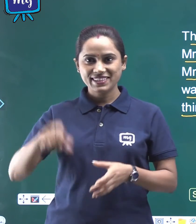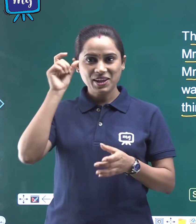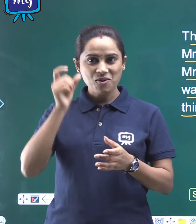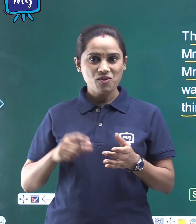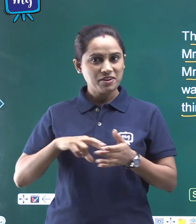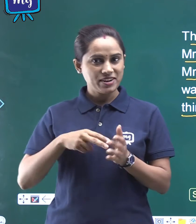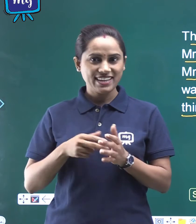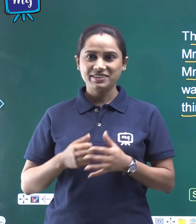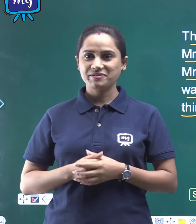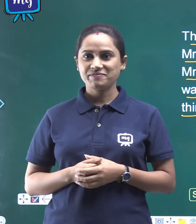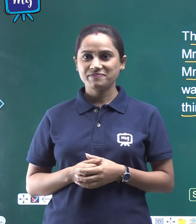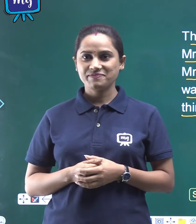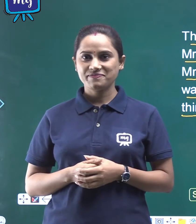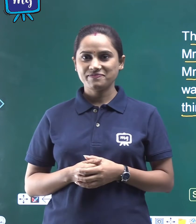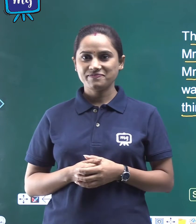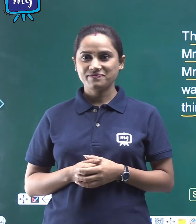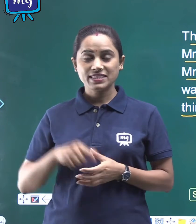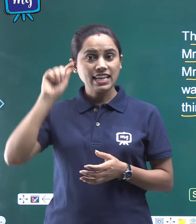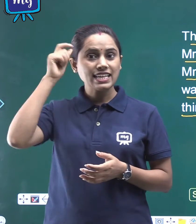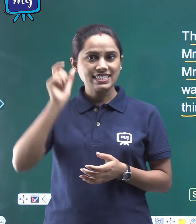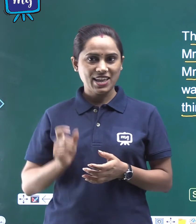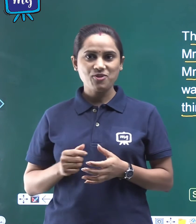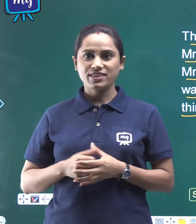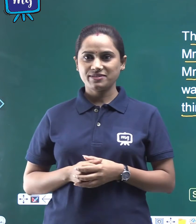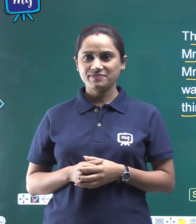Word meaning. सेव